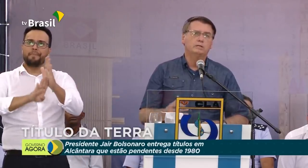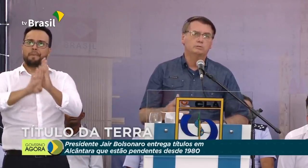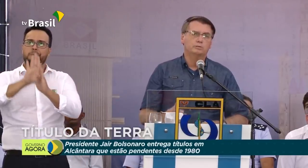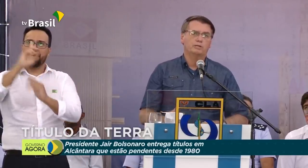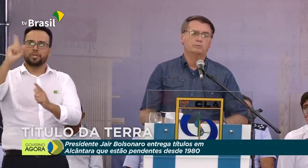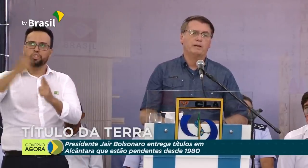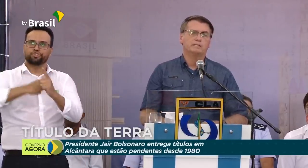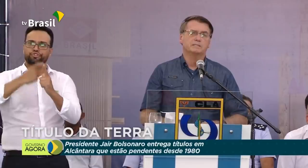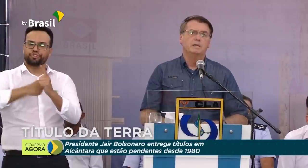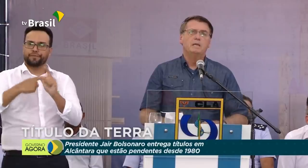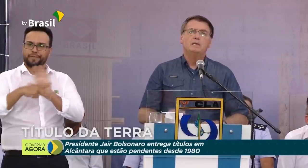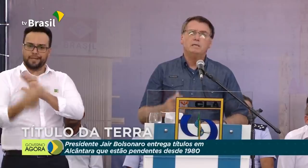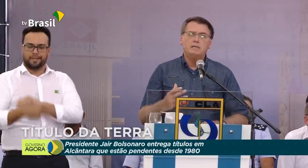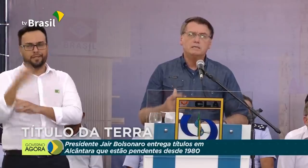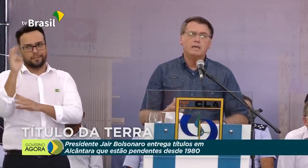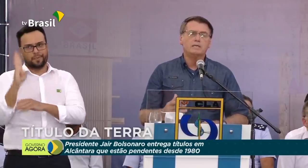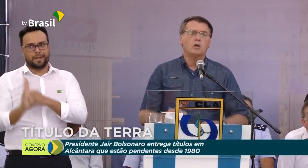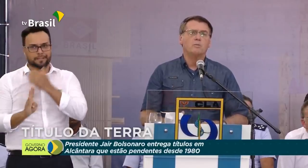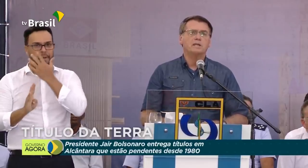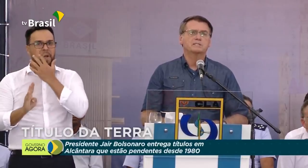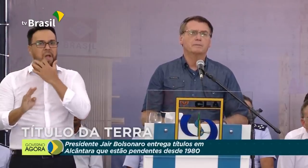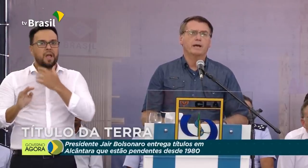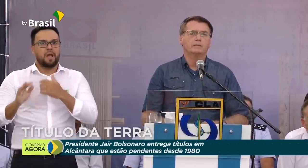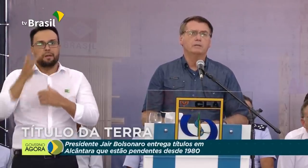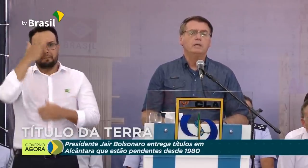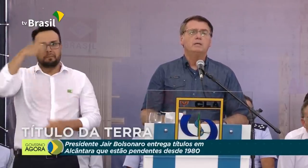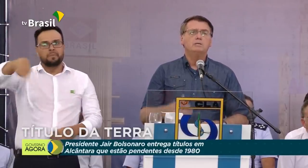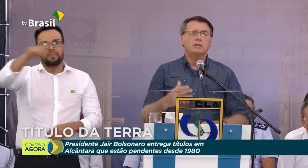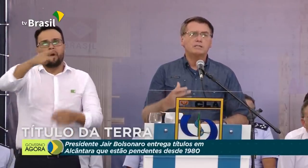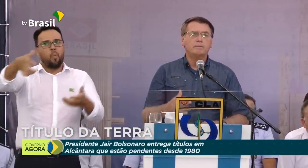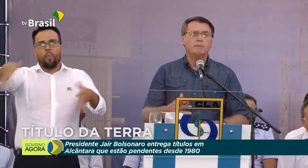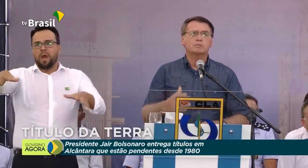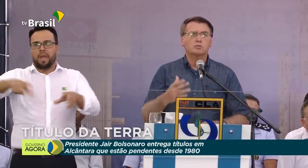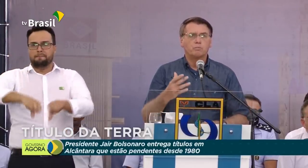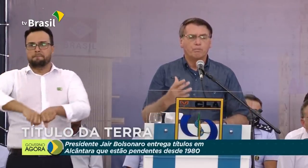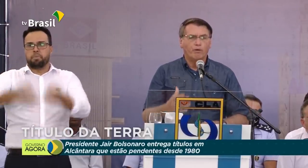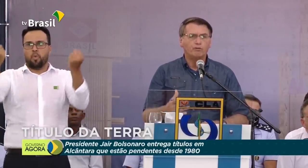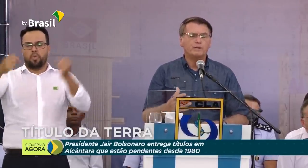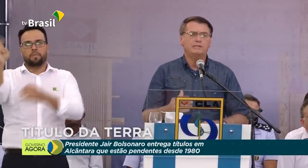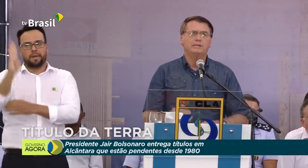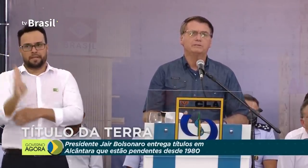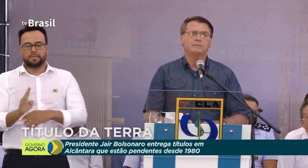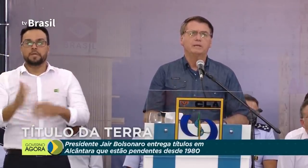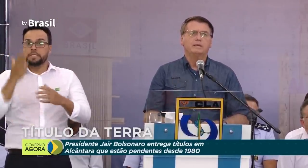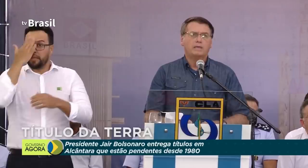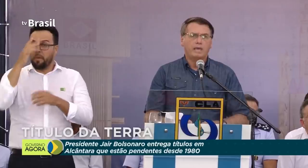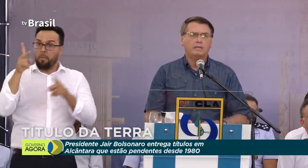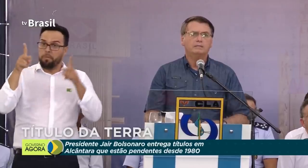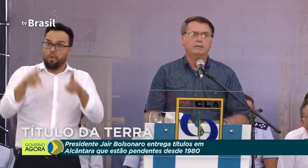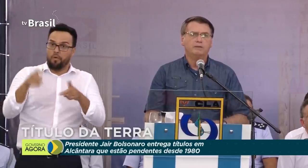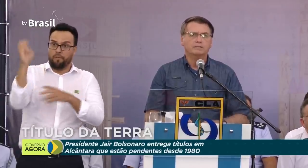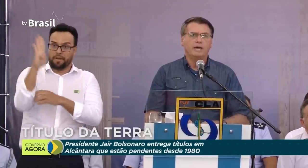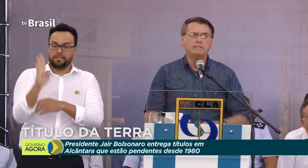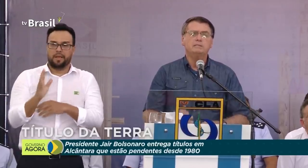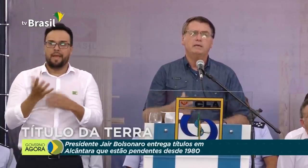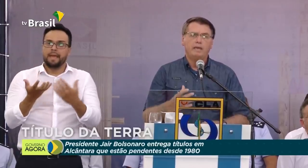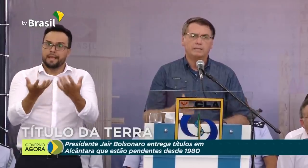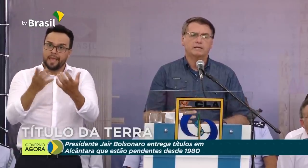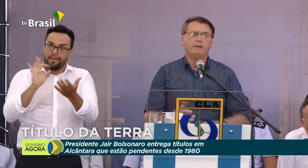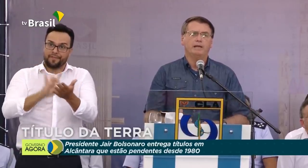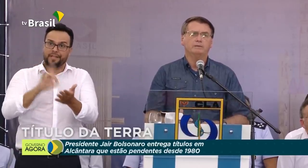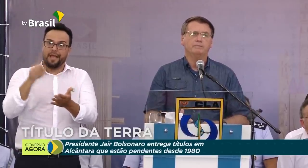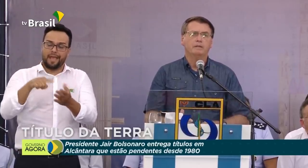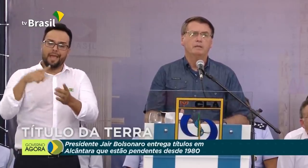grande do nosso país. E ninguém quer o país quebrado. E nós sabemos que o povo brasileiro quer, na verdade,